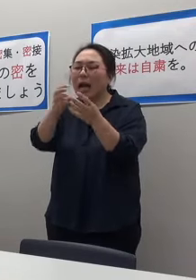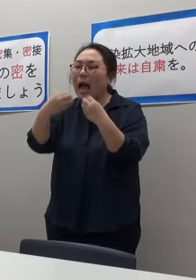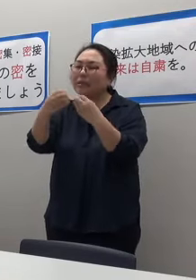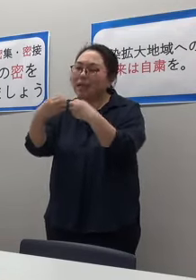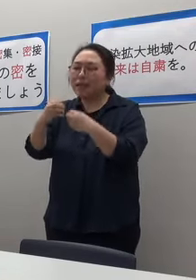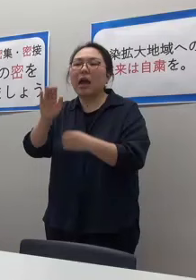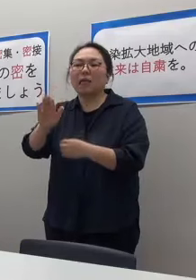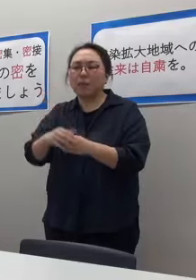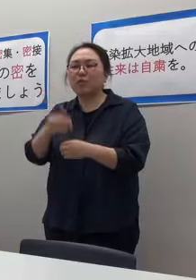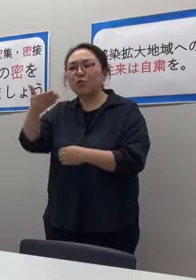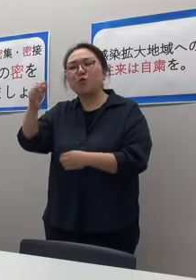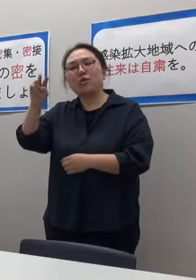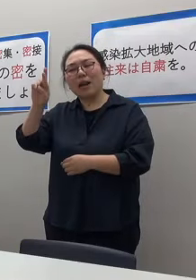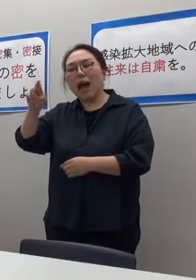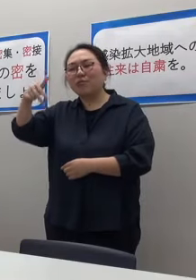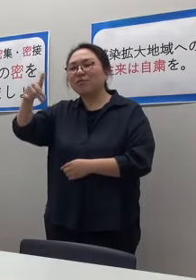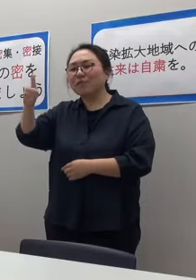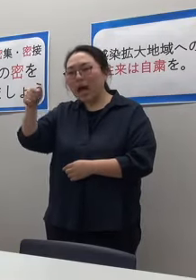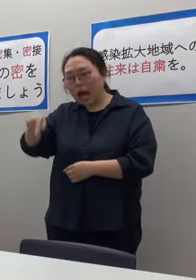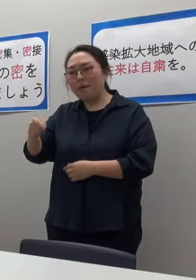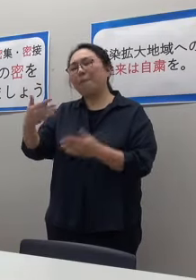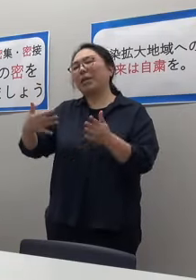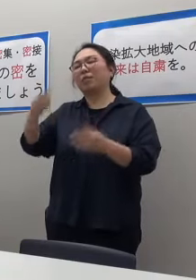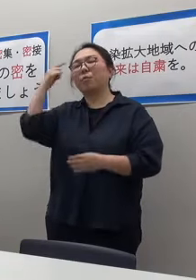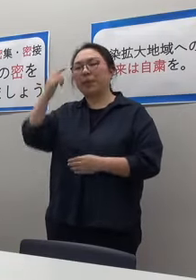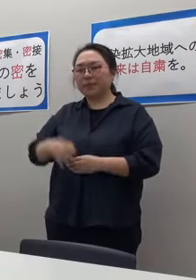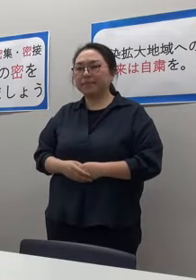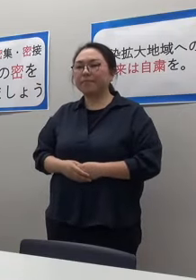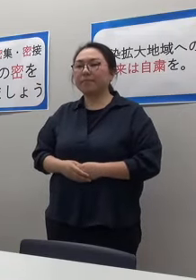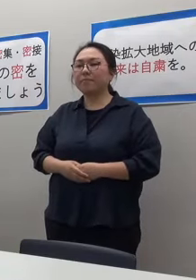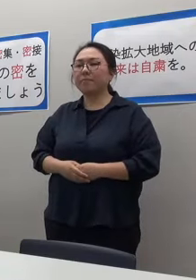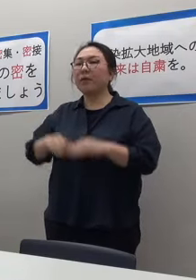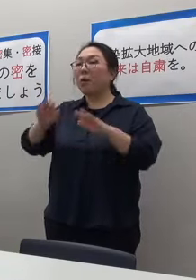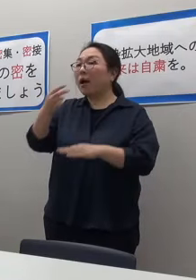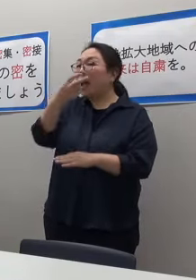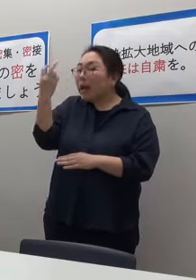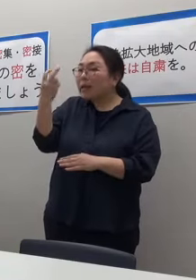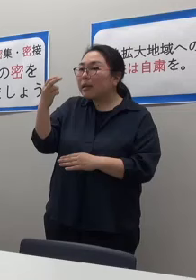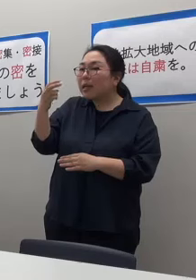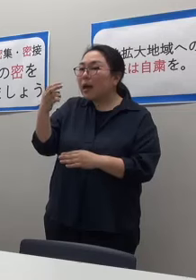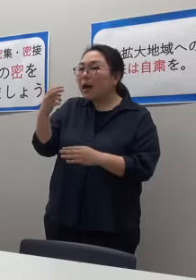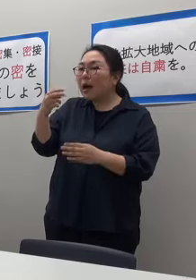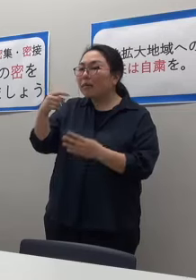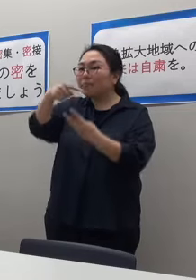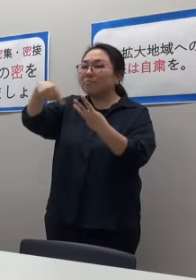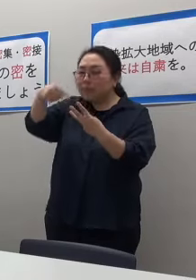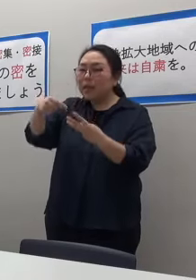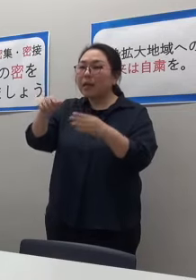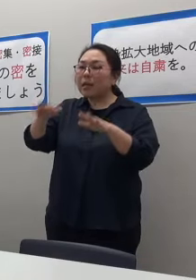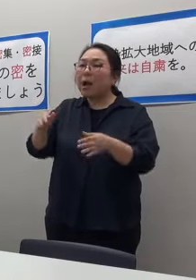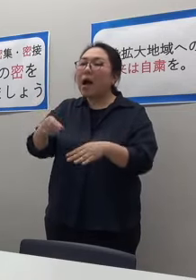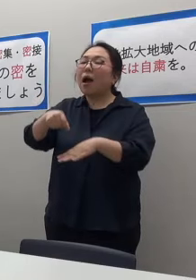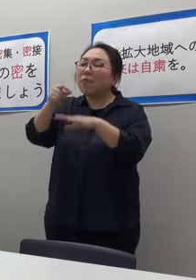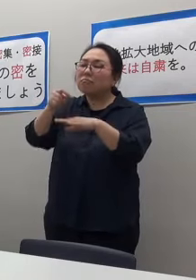それと、今回分かったその3名なんですけども、いずれも軽症ということなんですが、肺炎等の症状というのは今ど